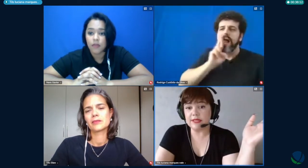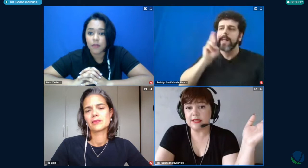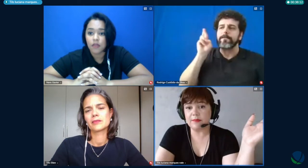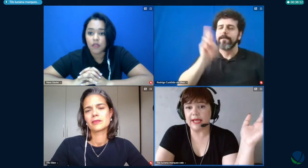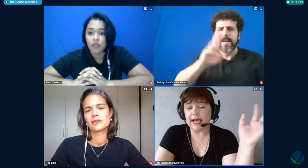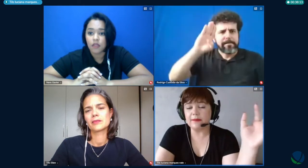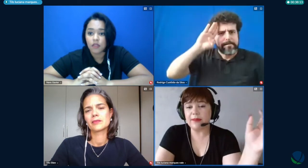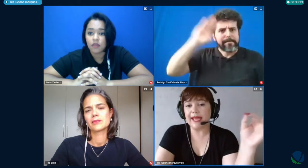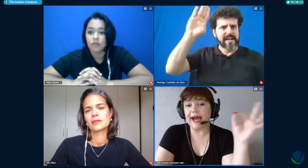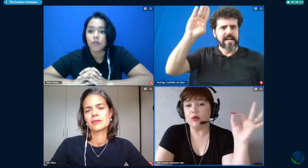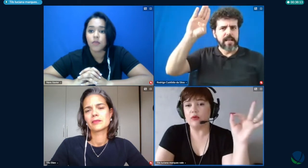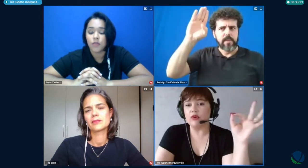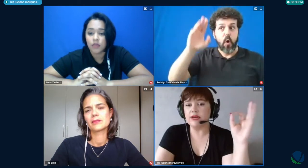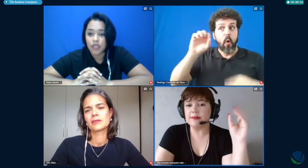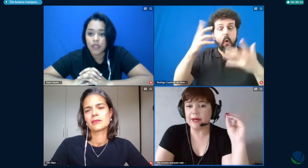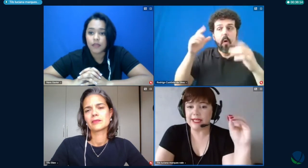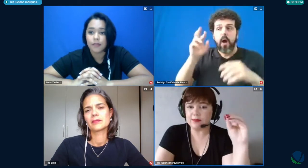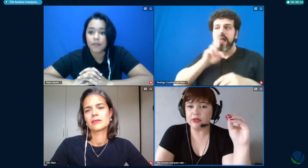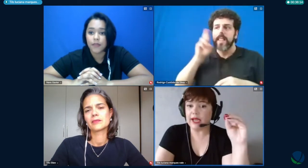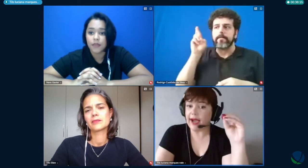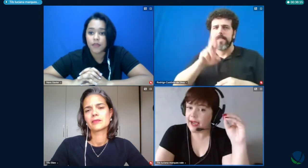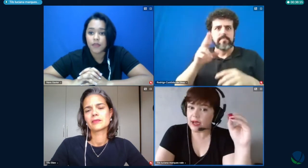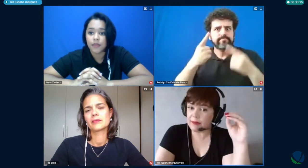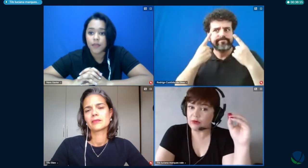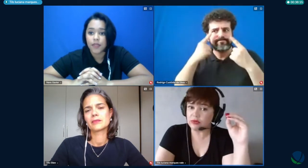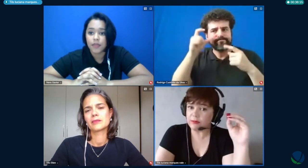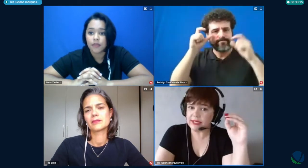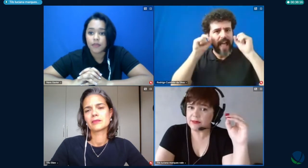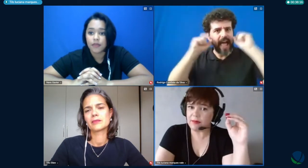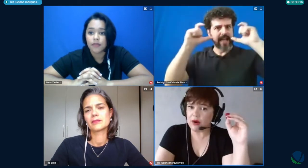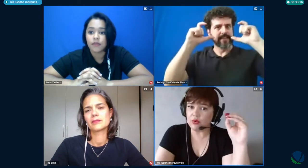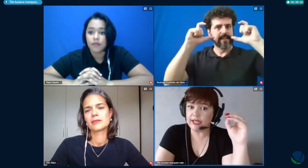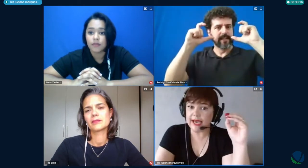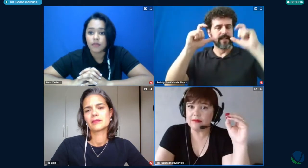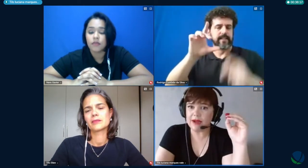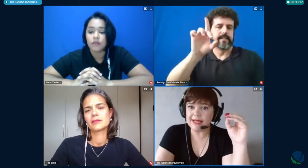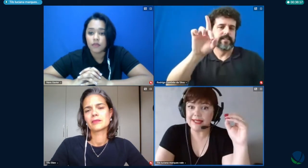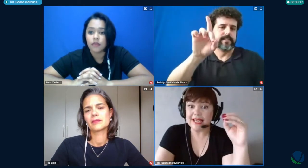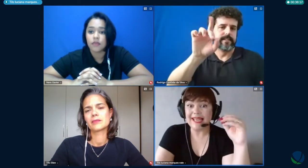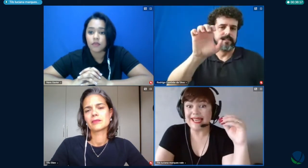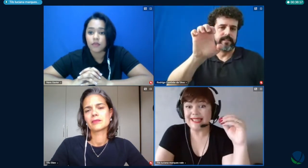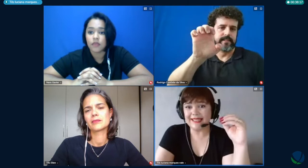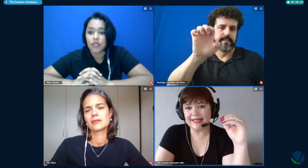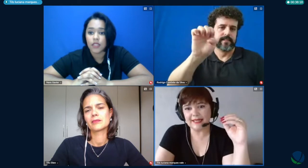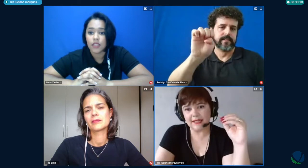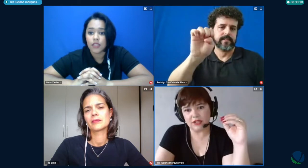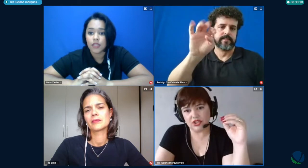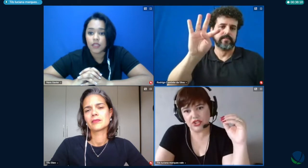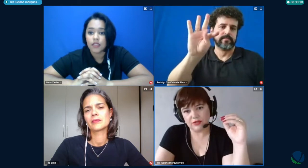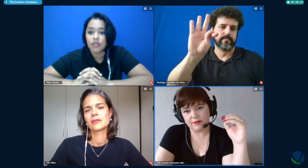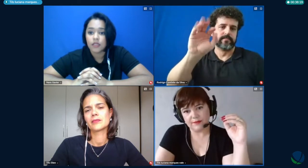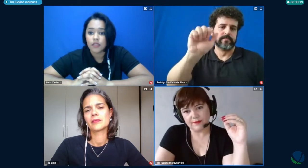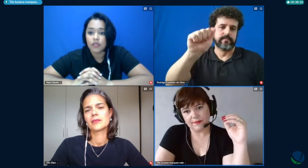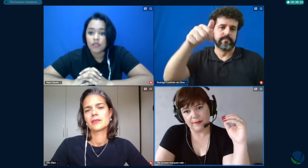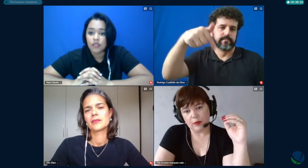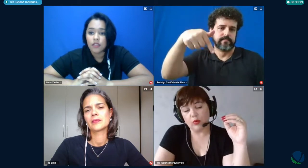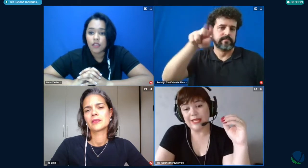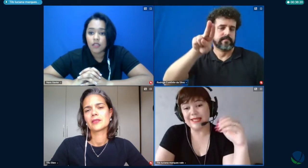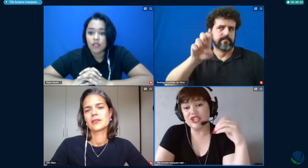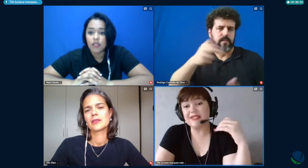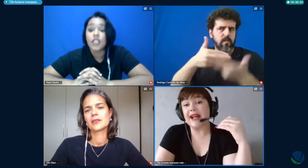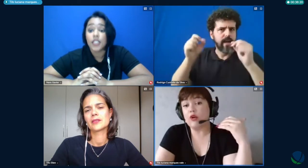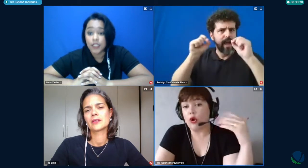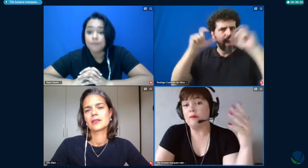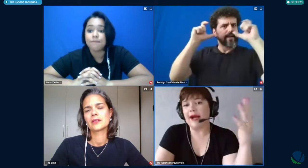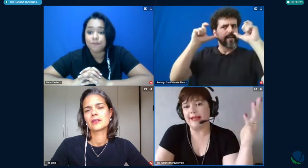que você precisa pegar? É pegar alguma coisa para responder a pergunta principal. O que era mais interessante? O